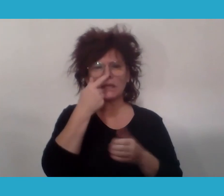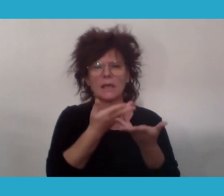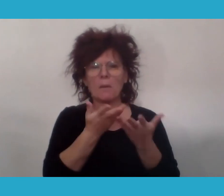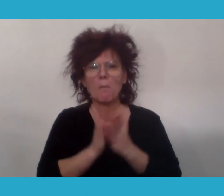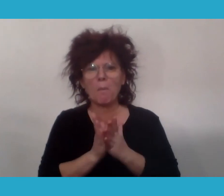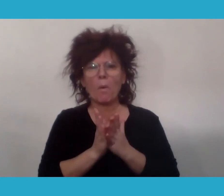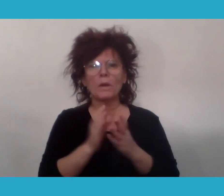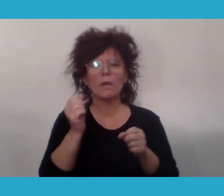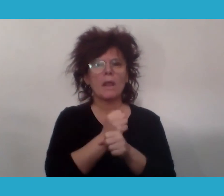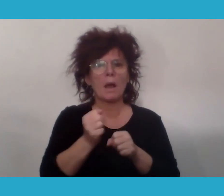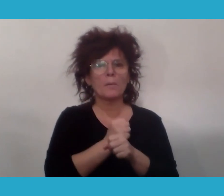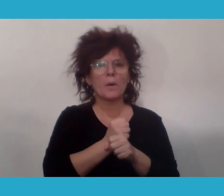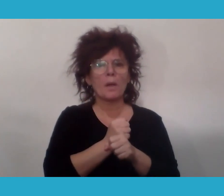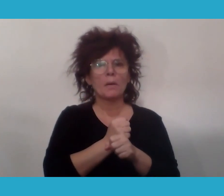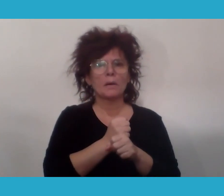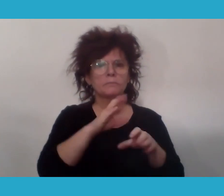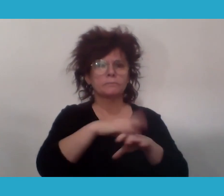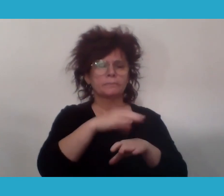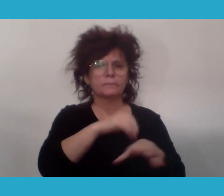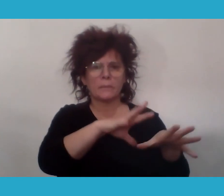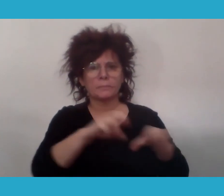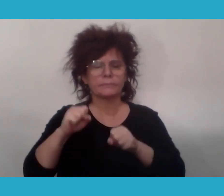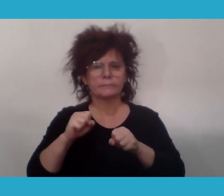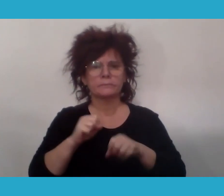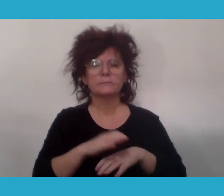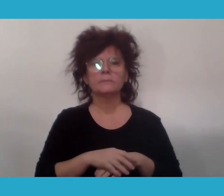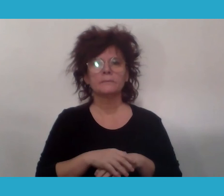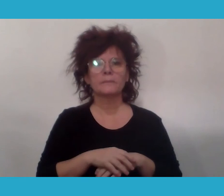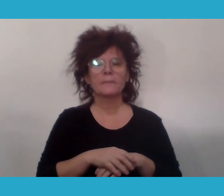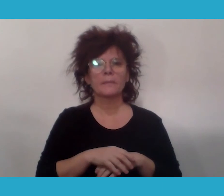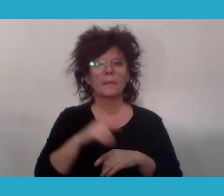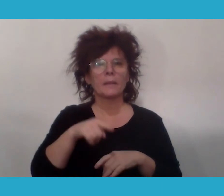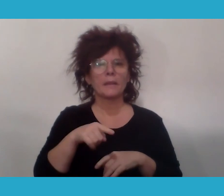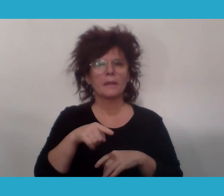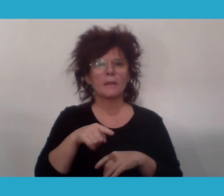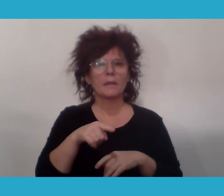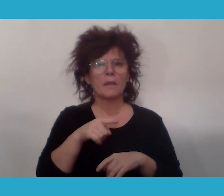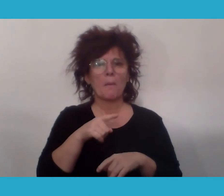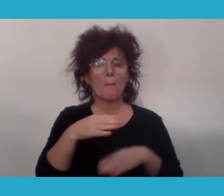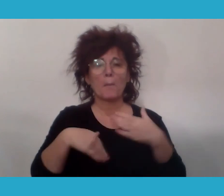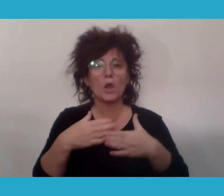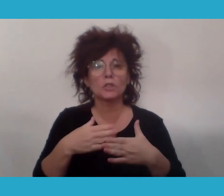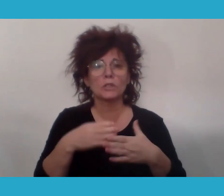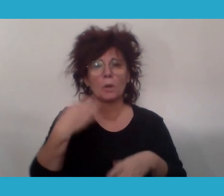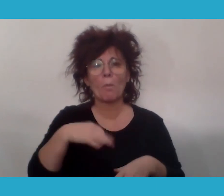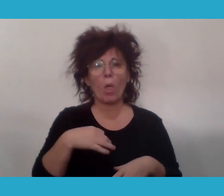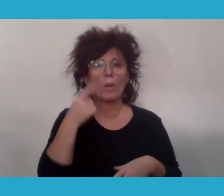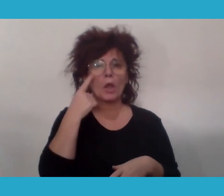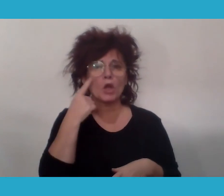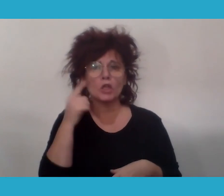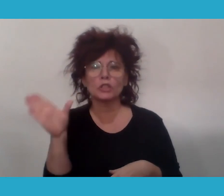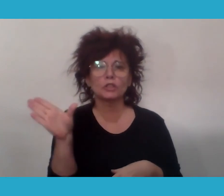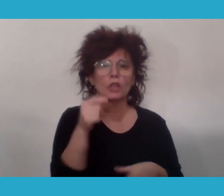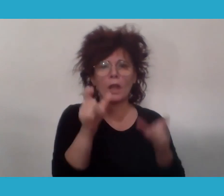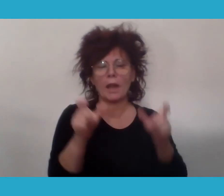las expropiaciones. El 23 de diciembre hubo un simulacro de democracia que debe ser conocido por todos. Los oficialistas aprueban sin